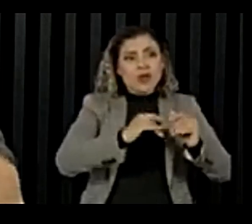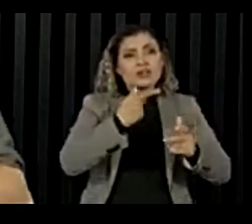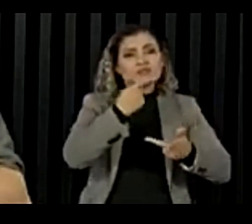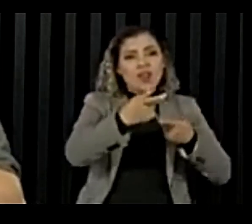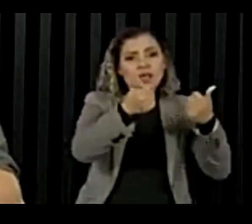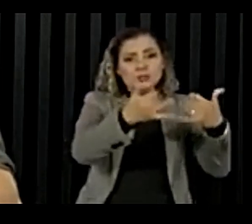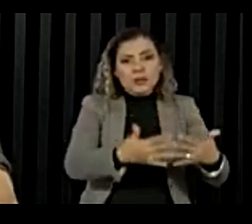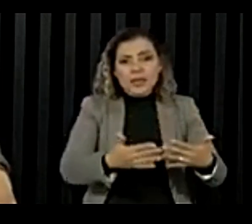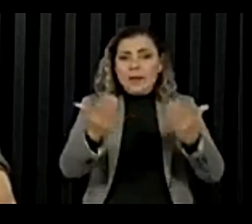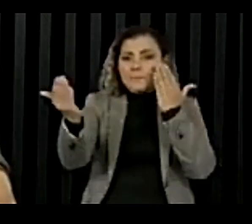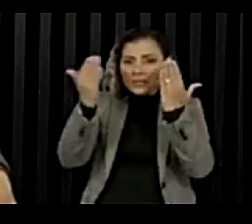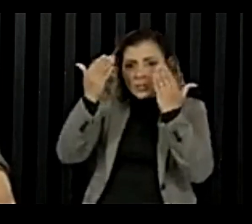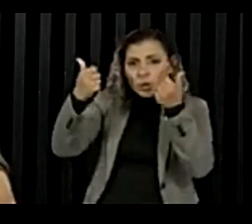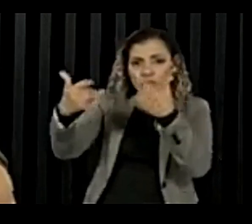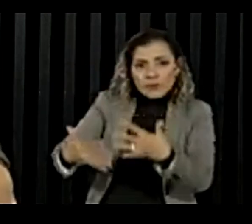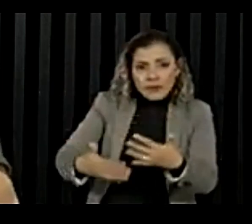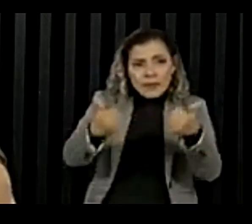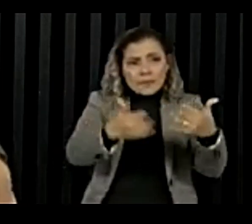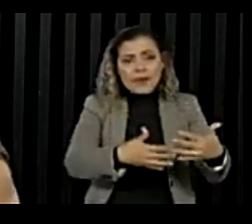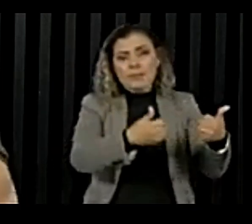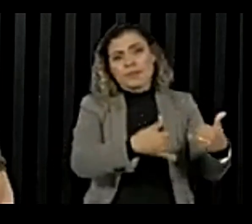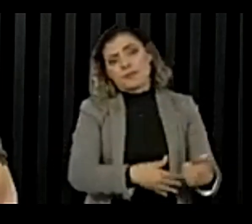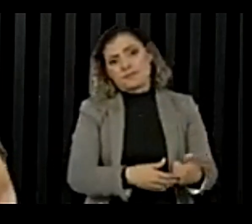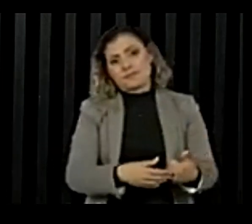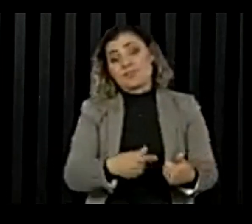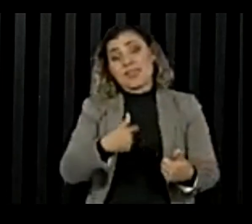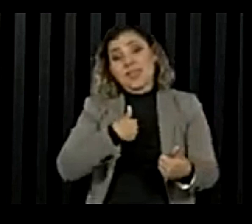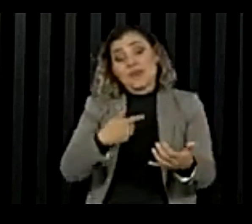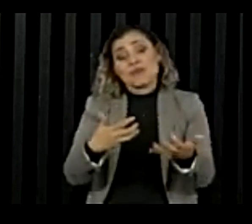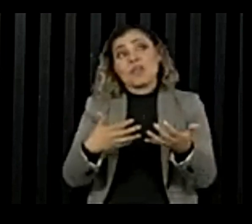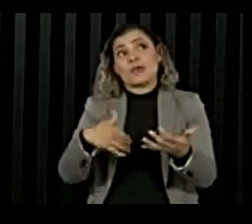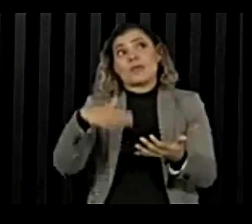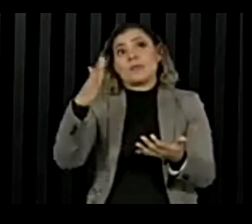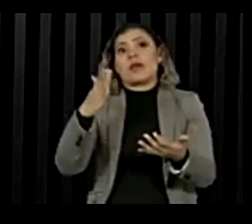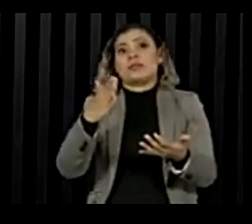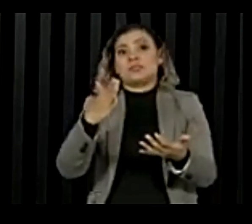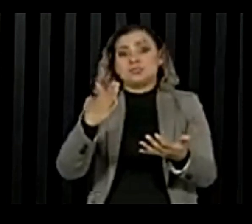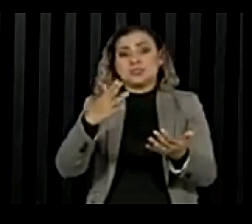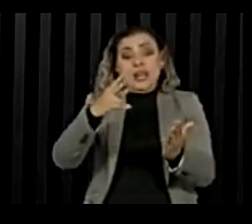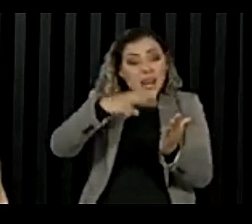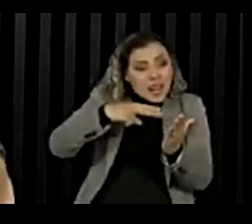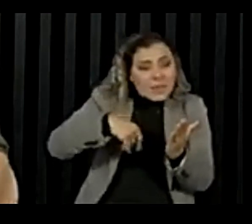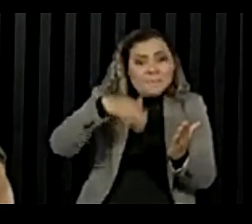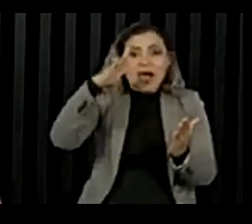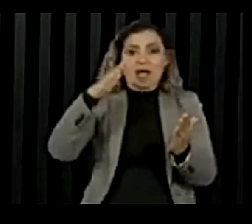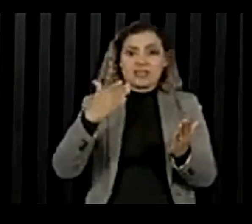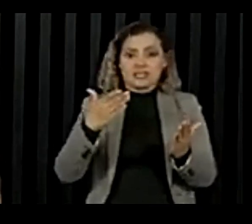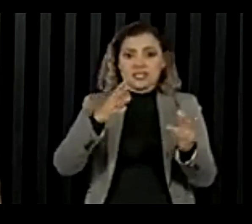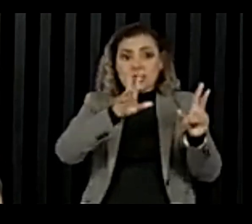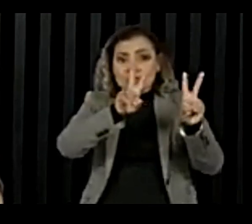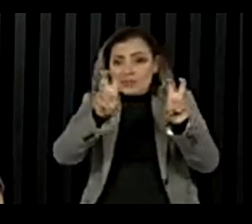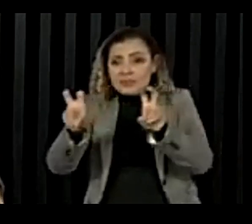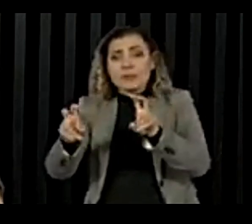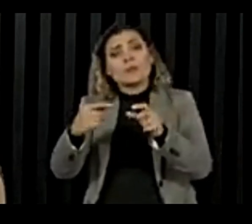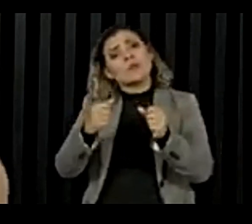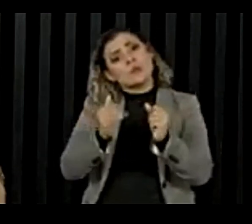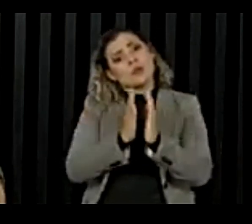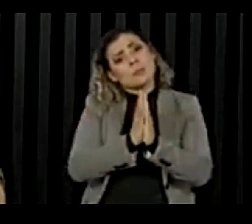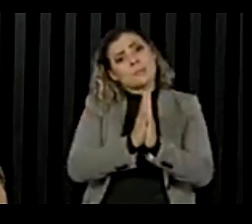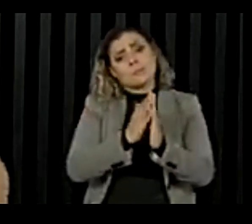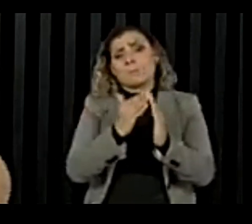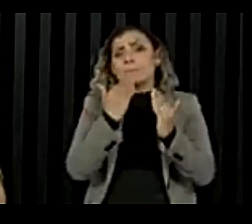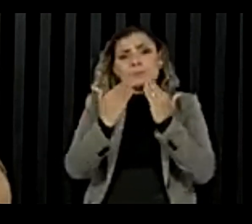respeito, psicólogos falando a respeito. Eu quero ter mais material sobre isso para ler. Eu queria aqui pedir até para